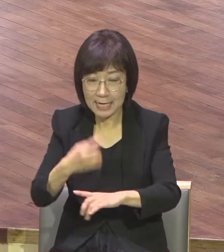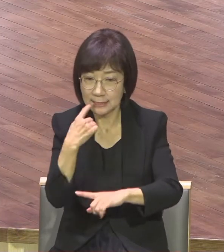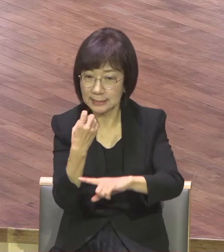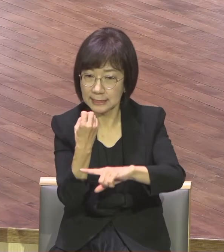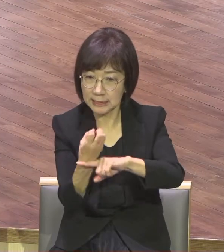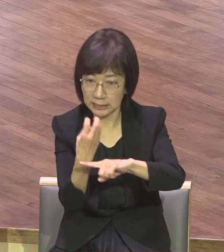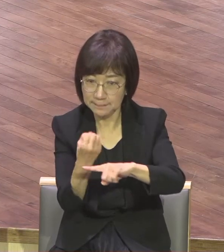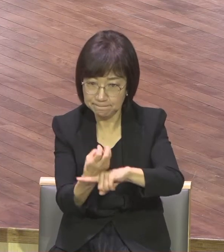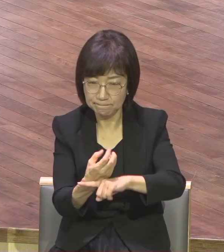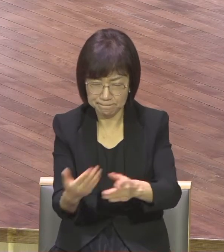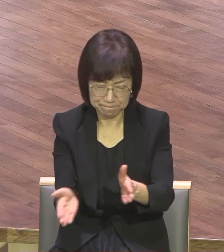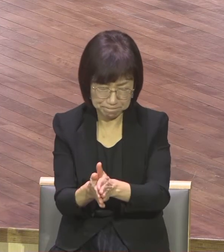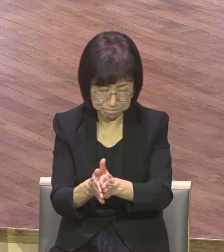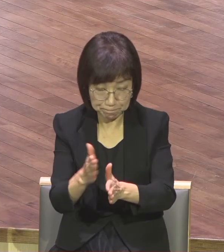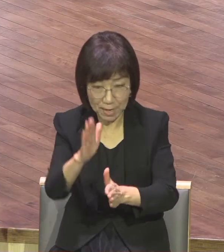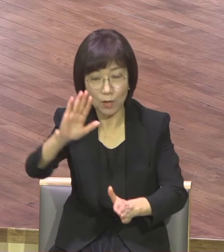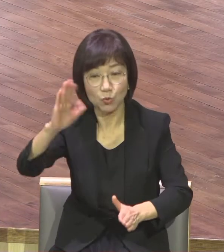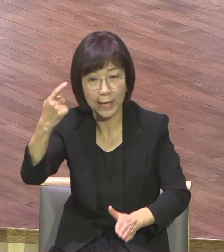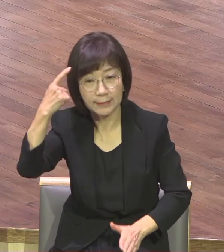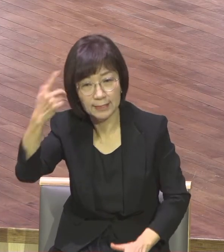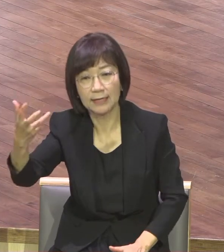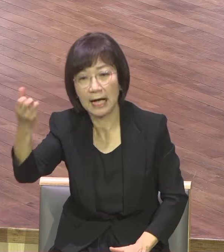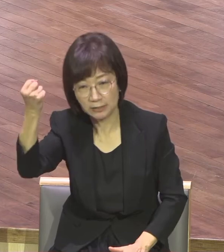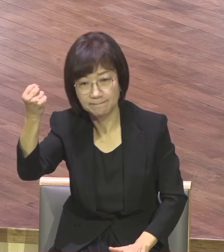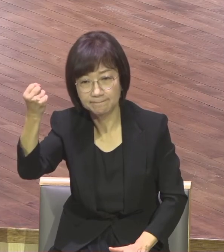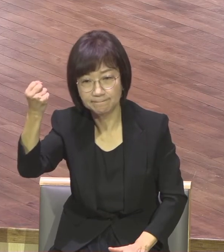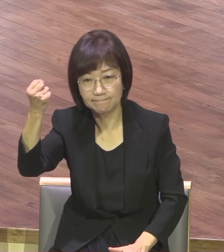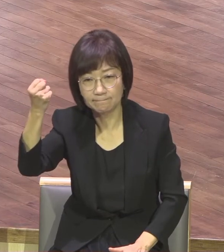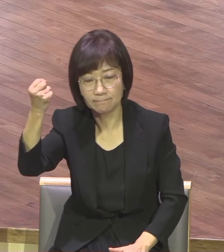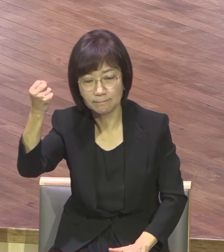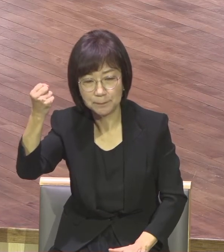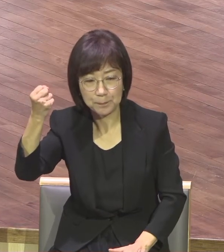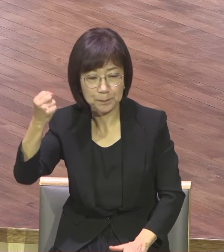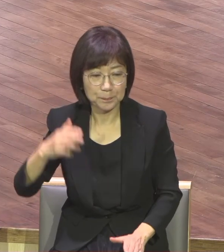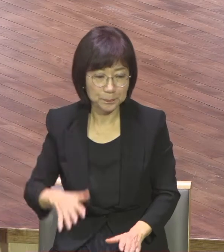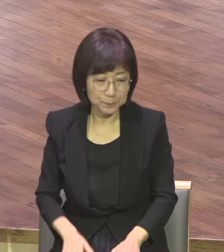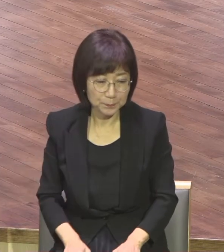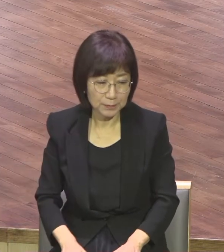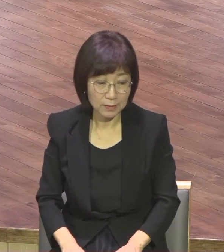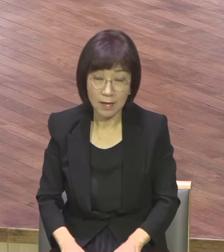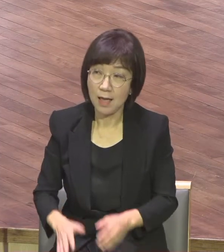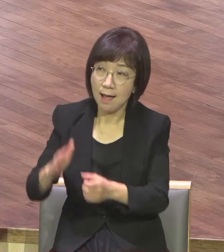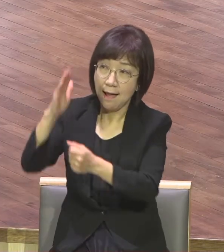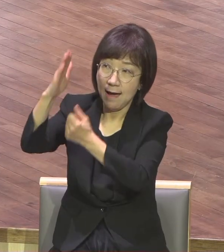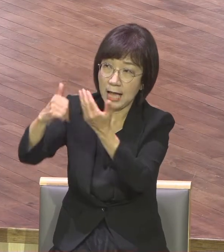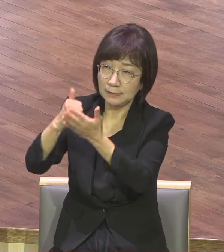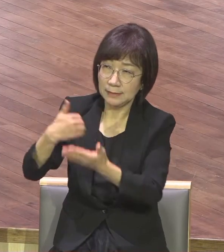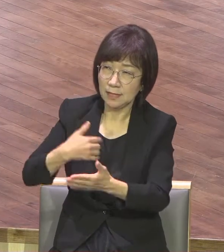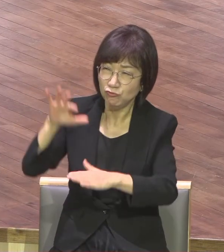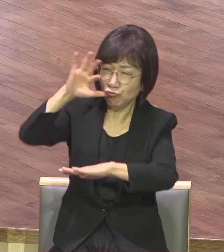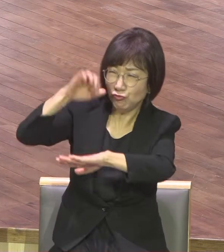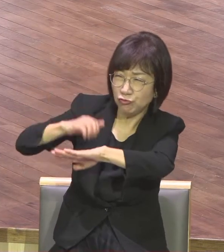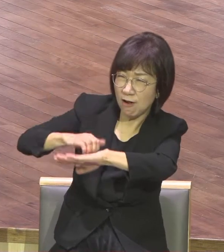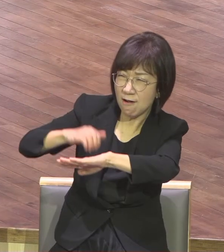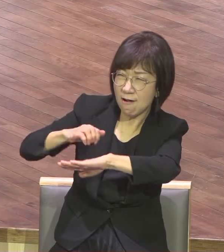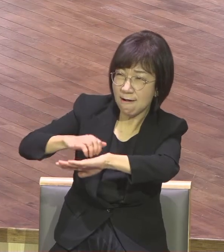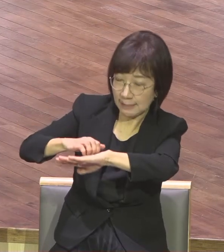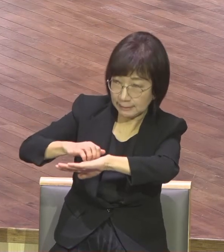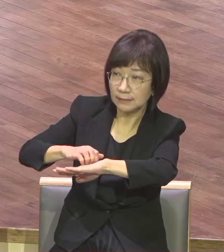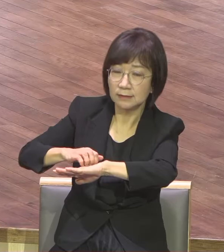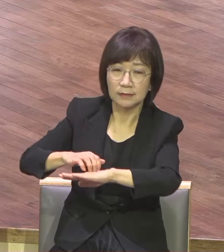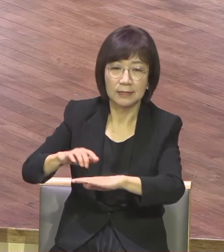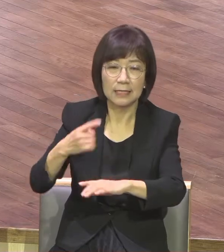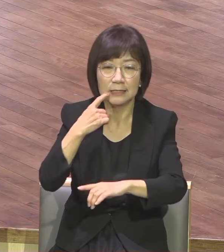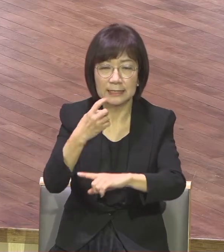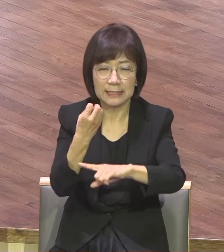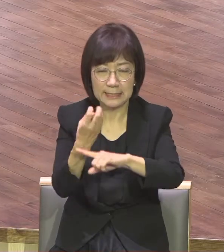절대 부정적으로 비관적으로 보지 않았습니다. 그런 극한 상황 속에서도 그가 나를 단련하시면 내가 정금같이 나오리라. 하나님께서